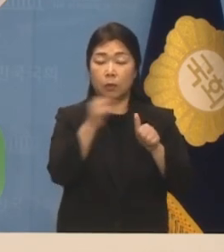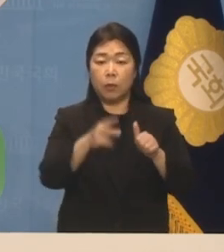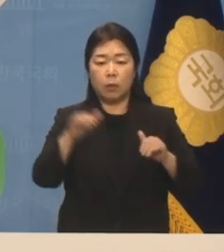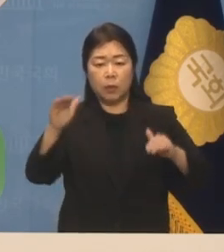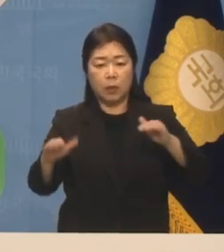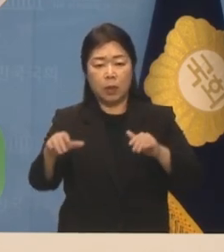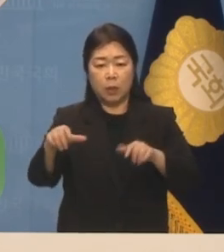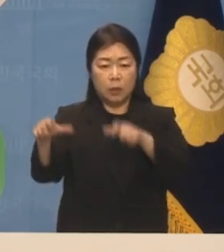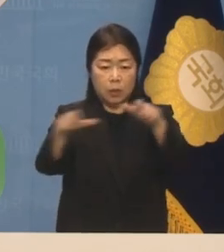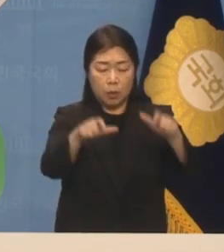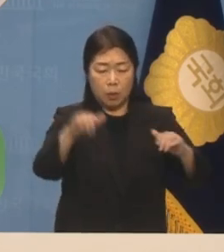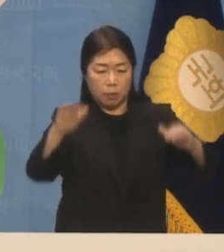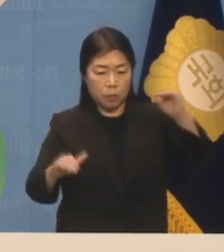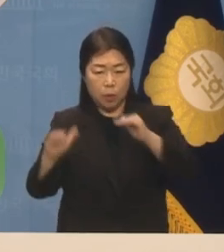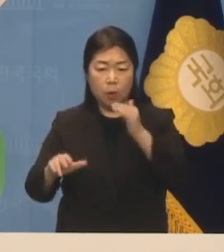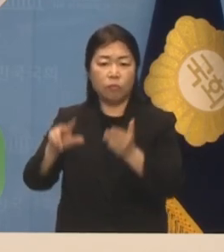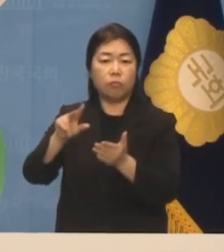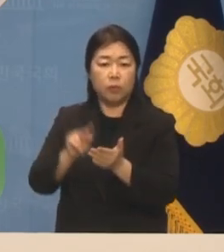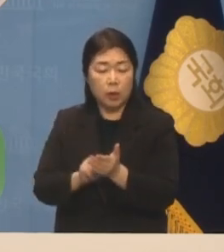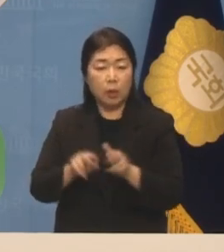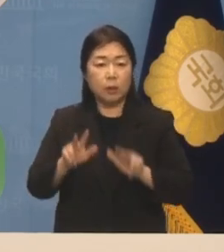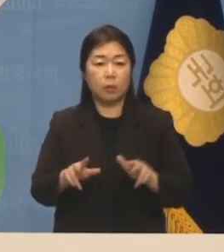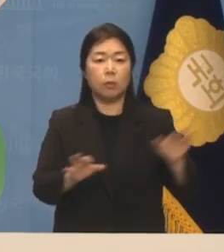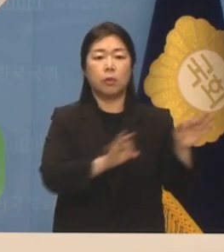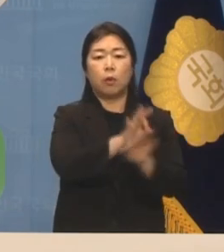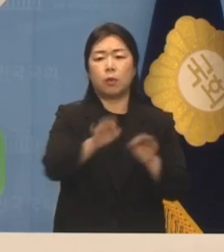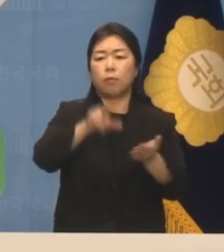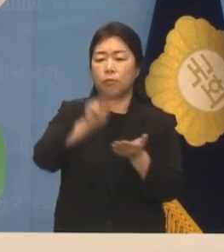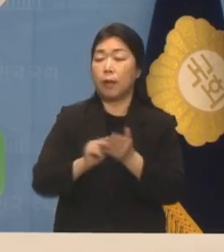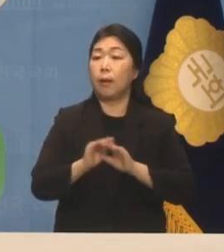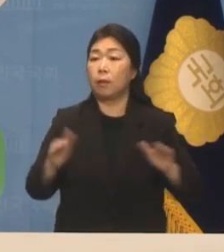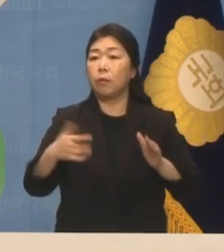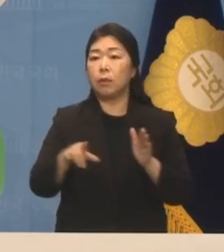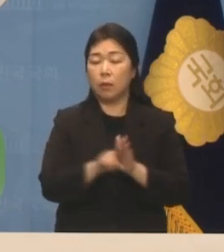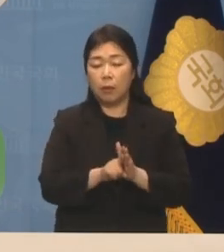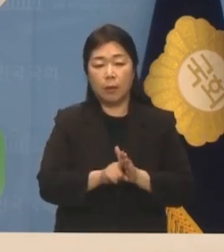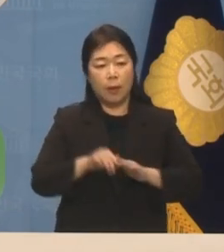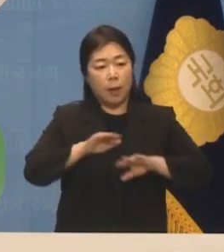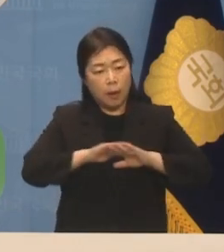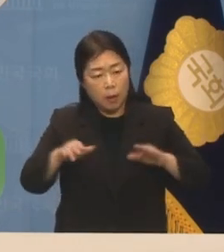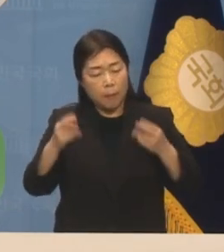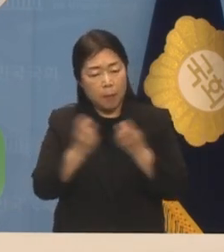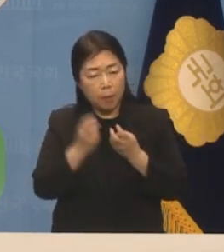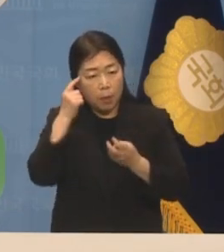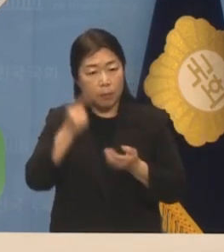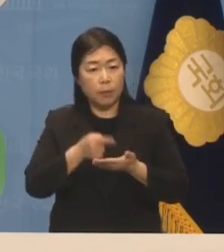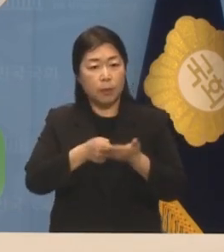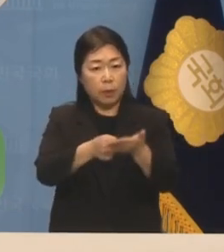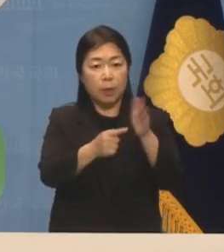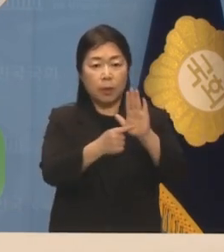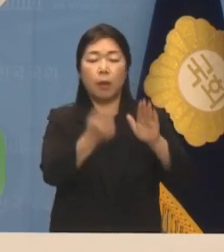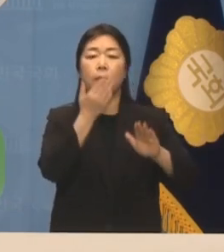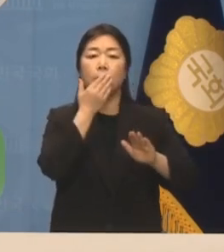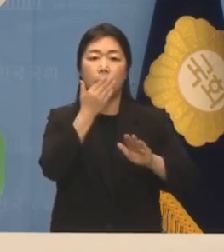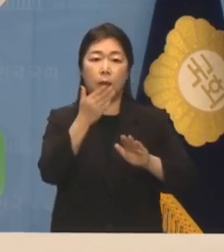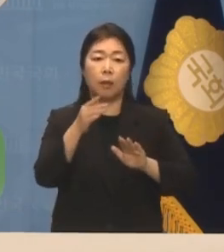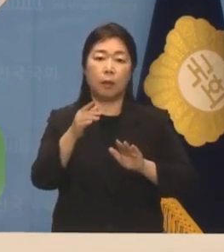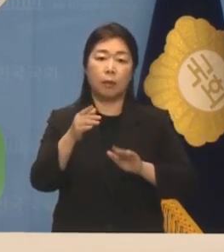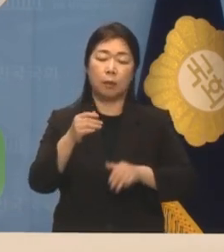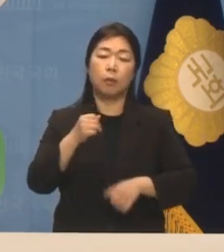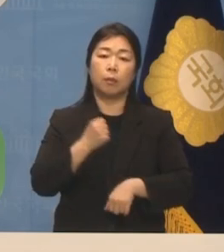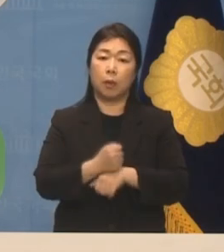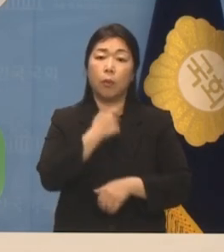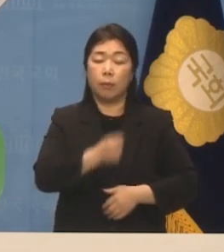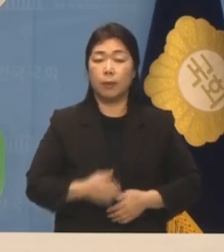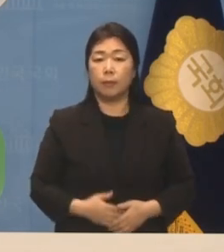불균형 등 현실적 경제적 불평등을 극복하기 위한 대안 경제 모델을 제시할 정당이 되겠습니다.